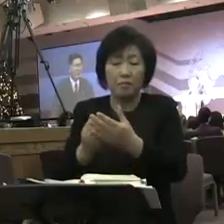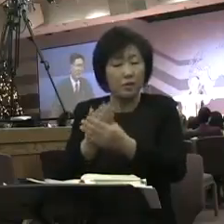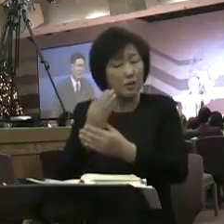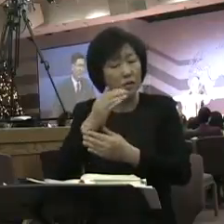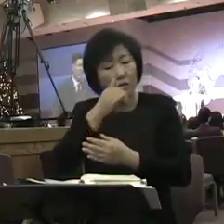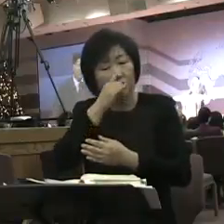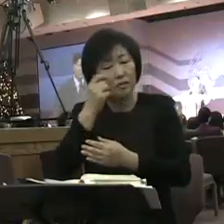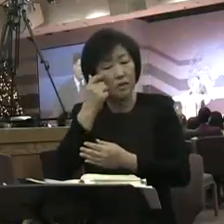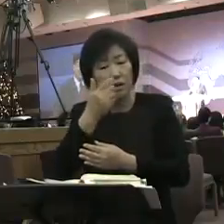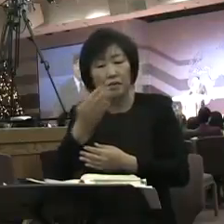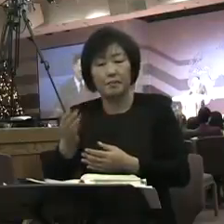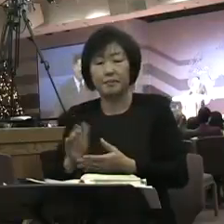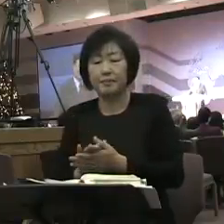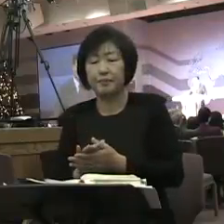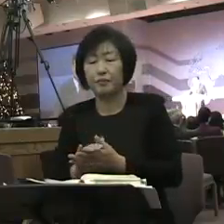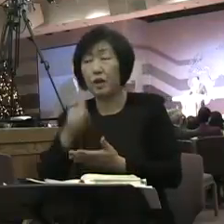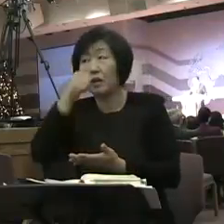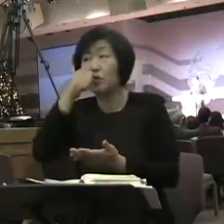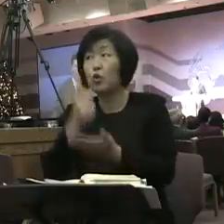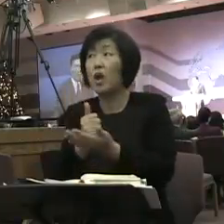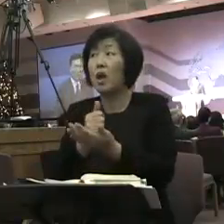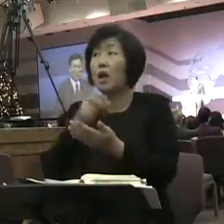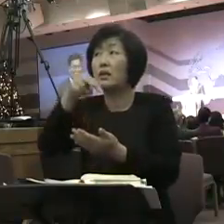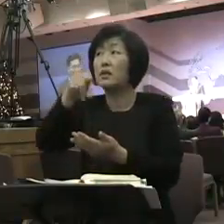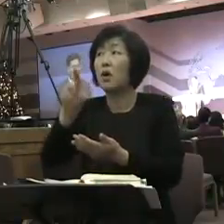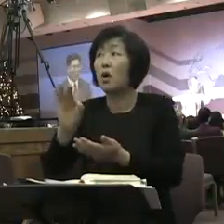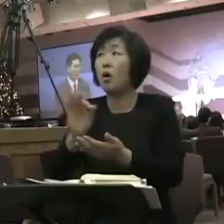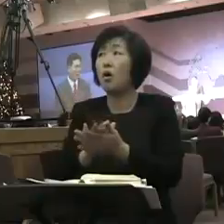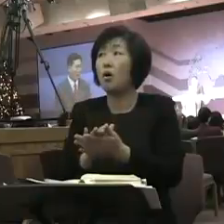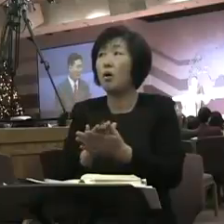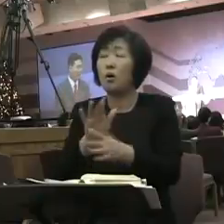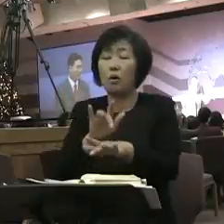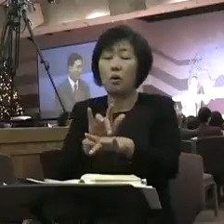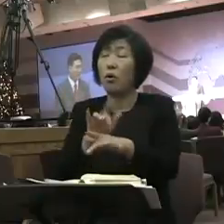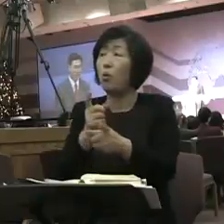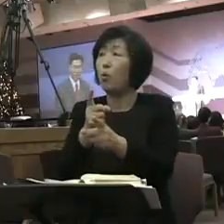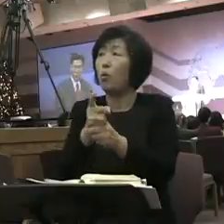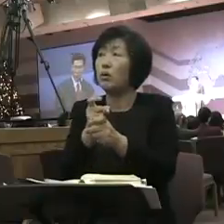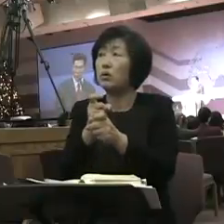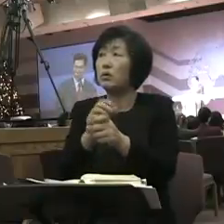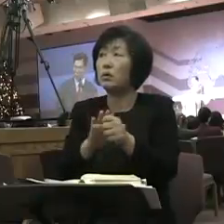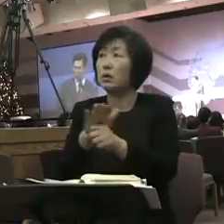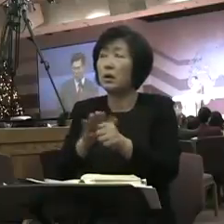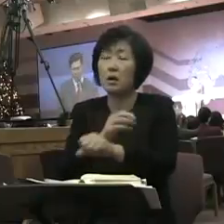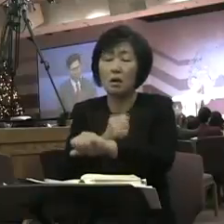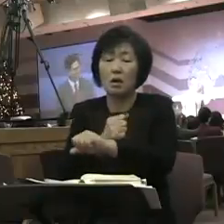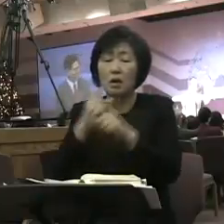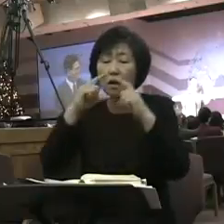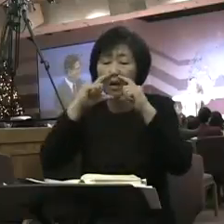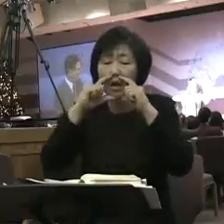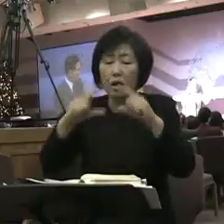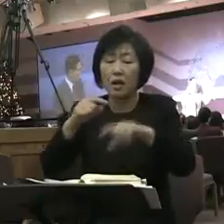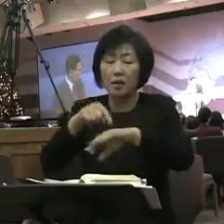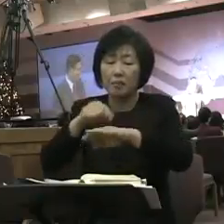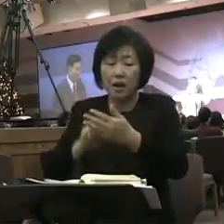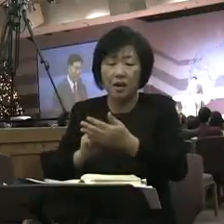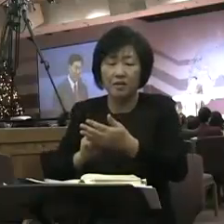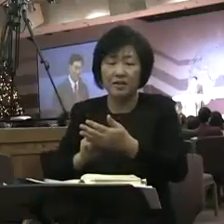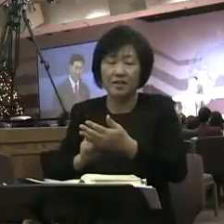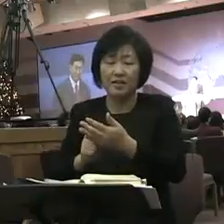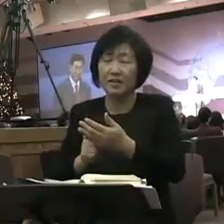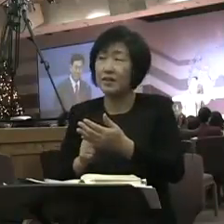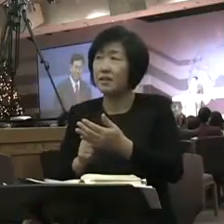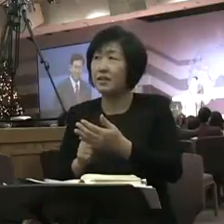우리의 죄성이요, 예수님이 원수를 사랑하라 그러면 뭐라고 대답하는지 아세요? 원수를 사랑할 마음이 안 생기는데요 이렇게